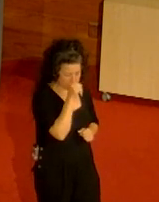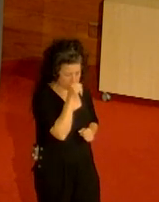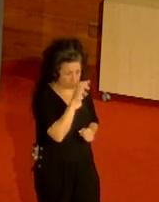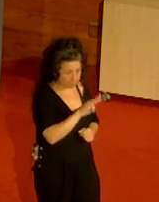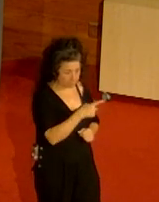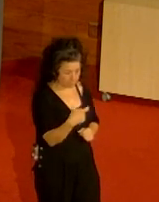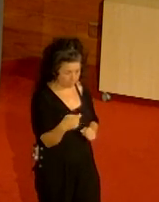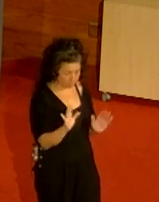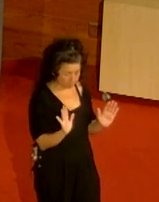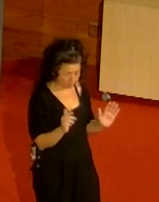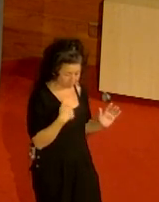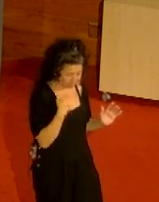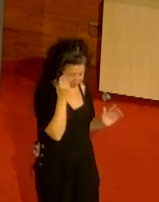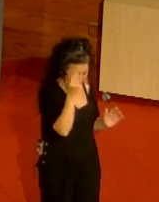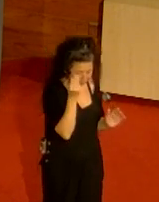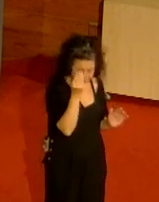bueno, yo creo que